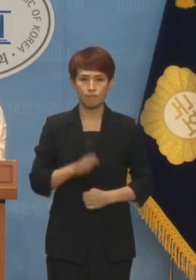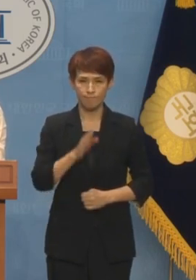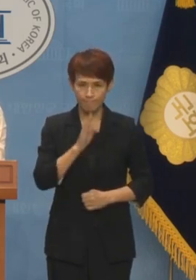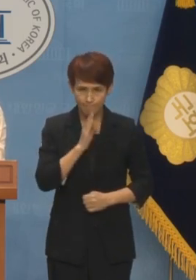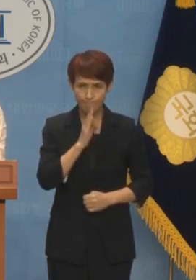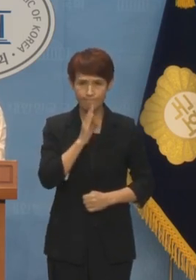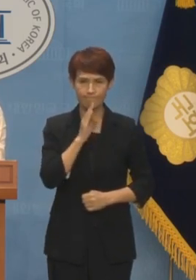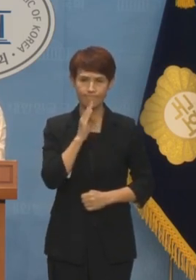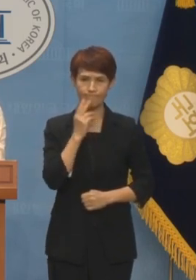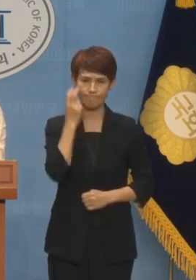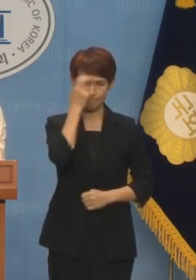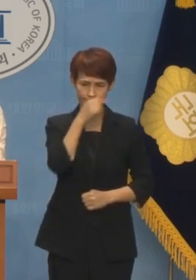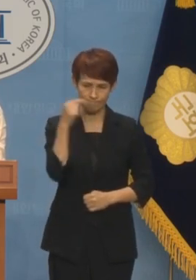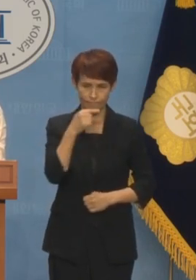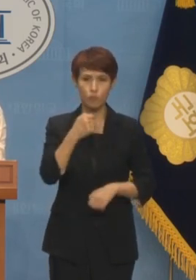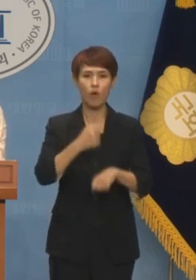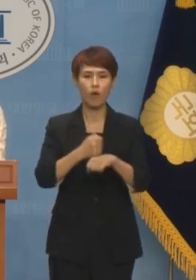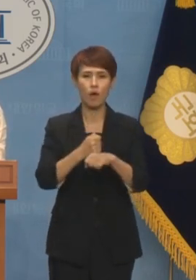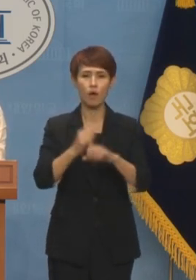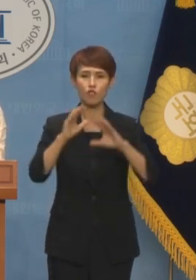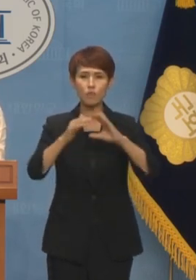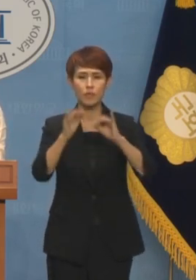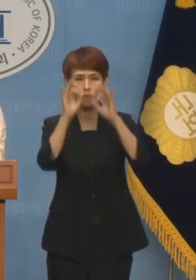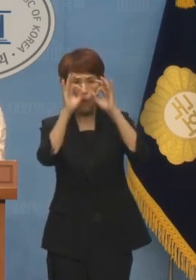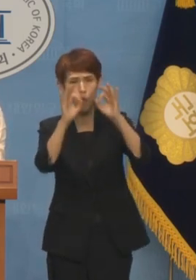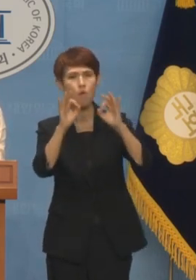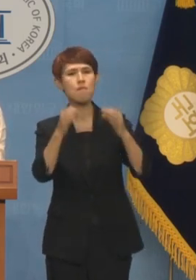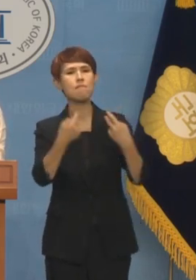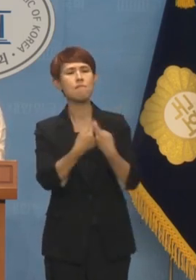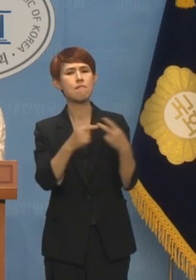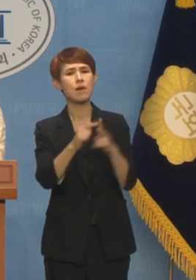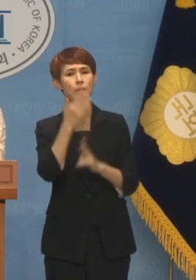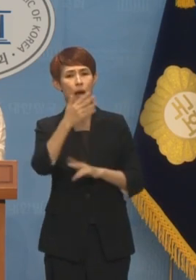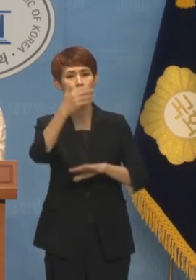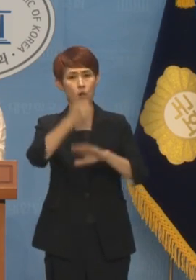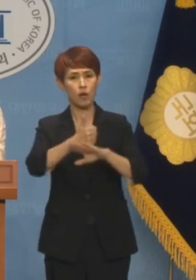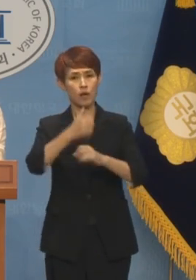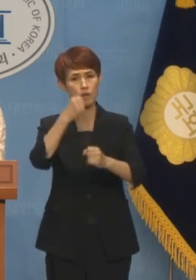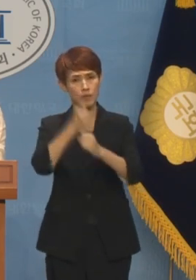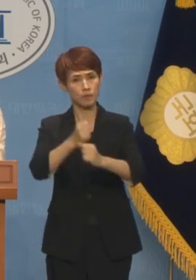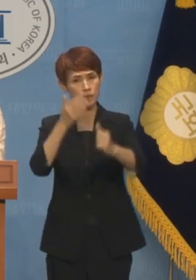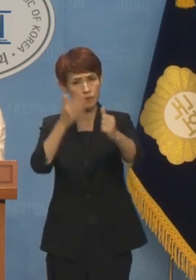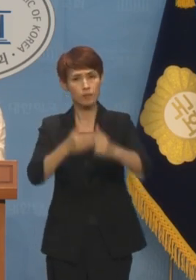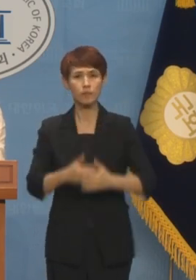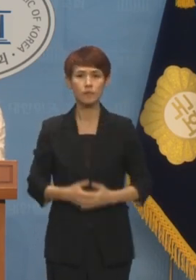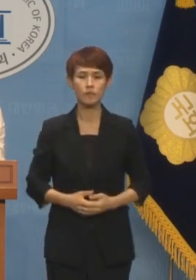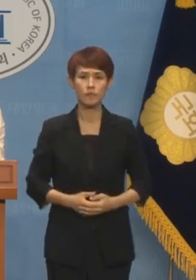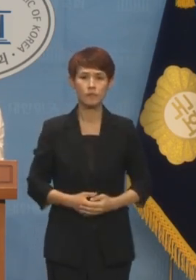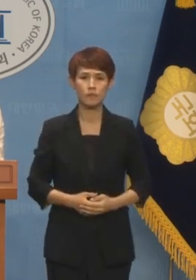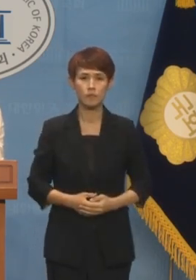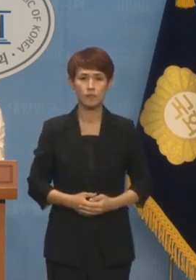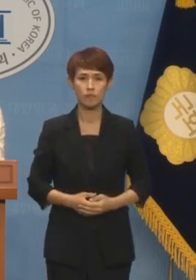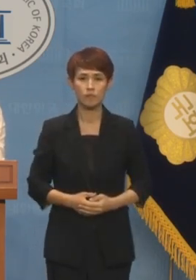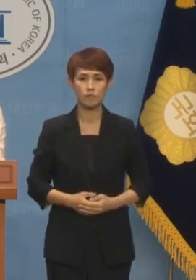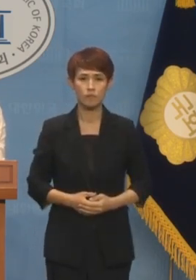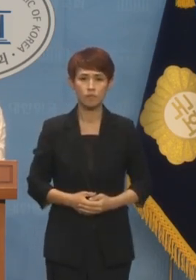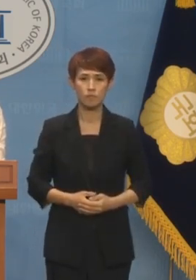그리고 철저하게 심의해서 국민이 납득할 수 있는 결론을 내려야 할 것입니다.